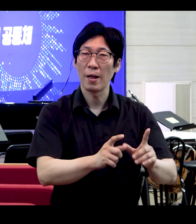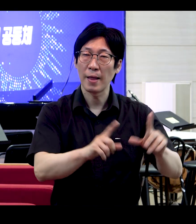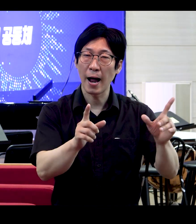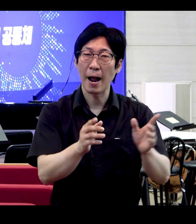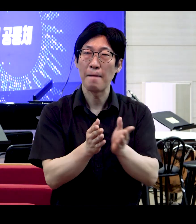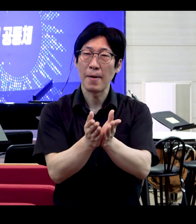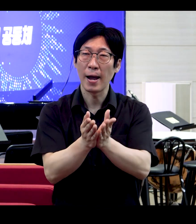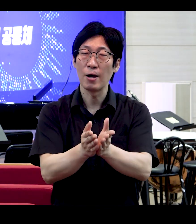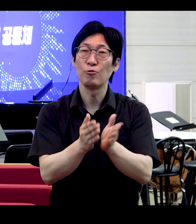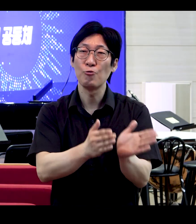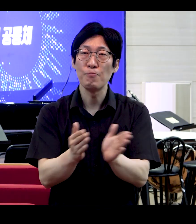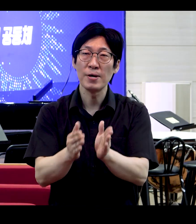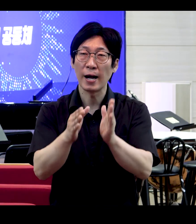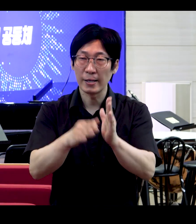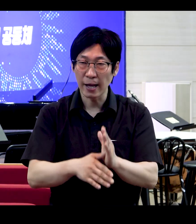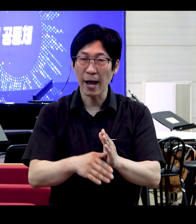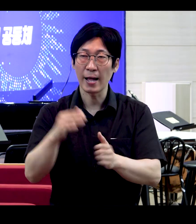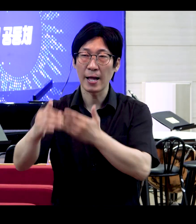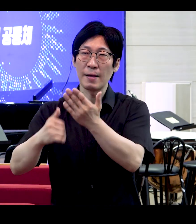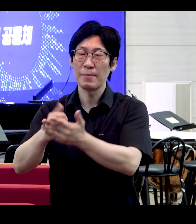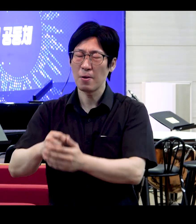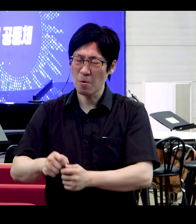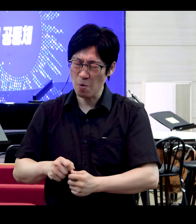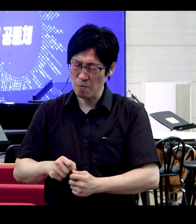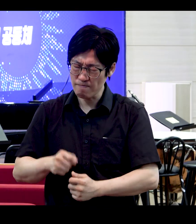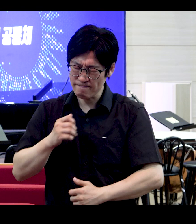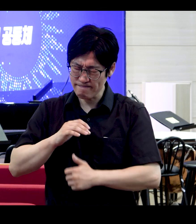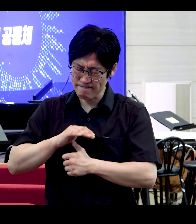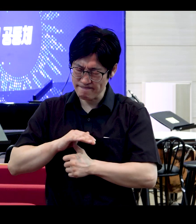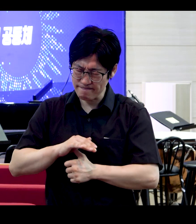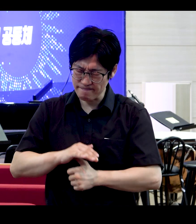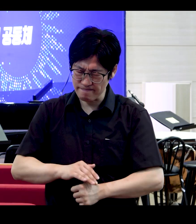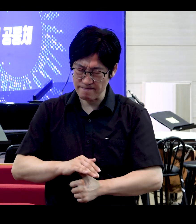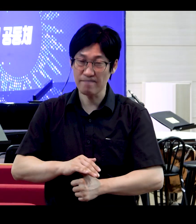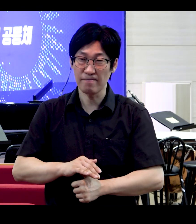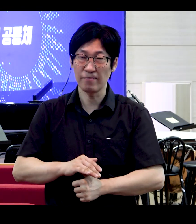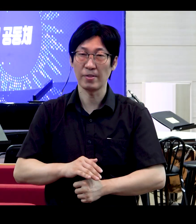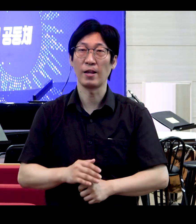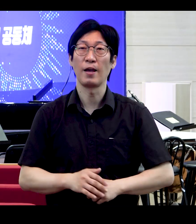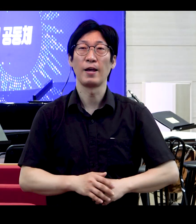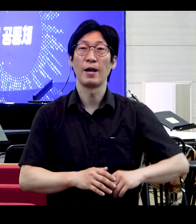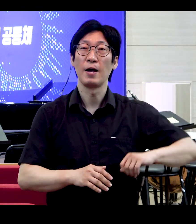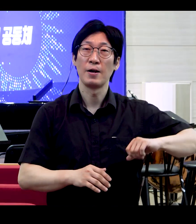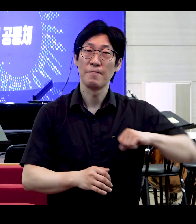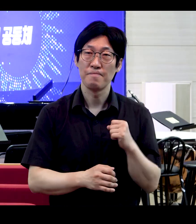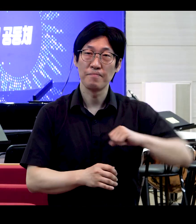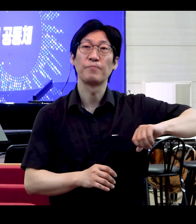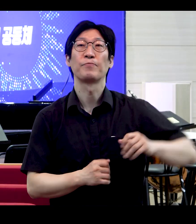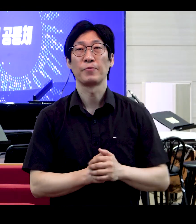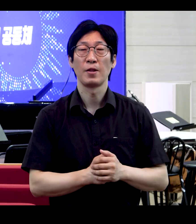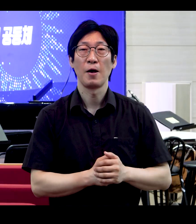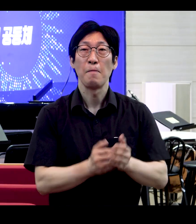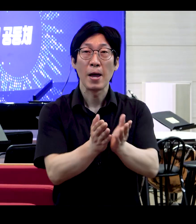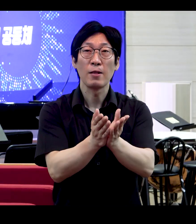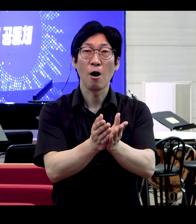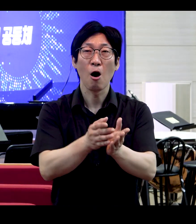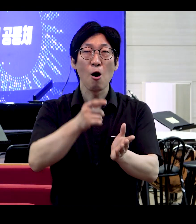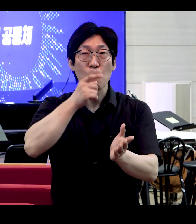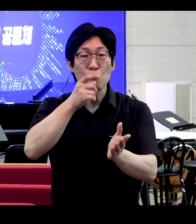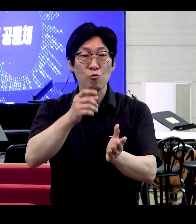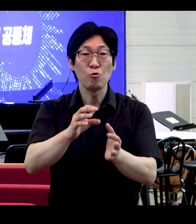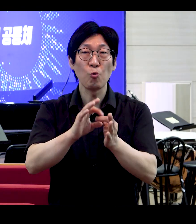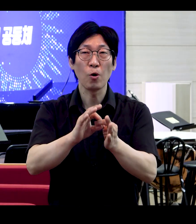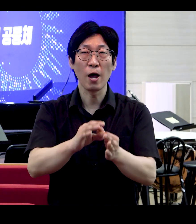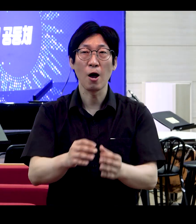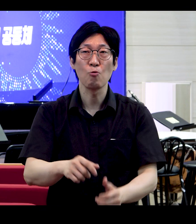방주를 준비할 동안 하나님이 오래 참고 기다리실 때에 복종하지 아니하던 자들이라. 방주에서 물로 말미암아